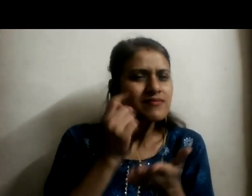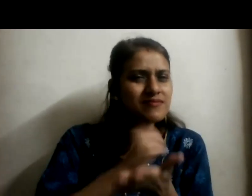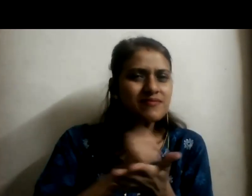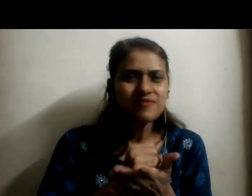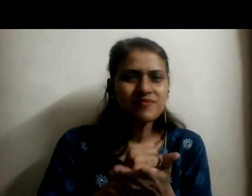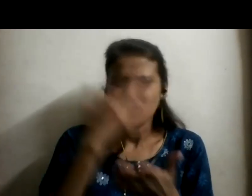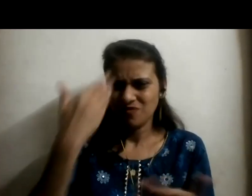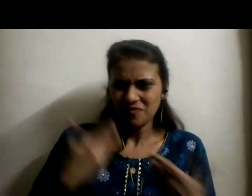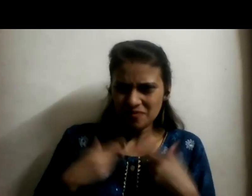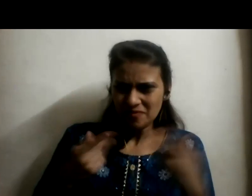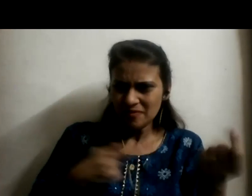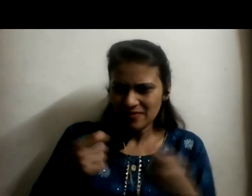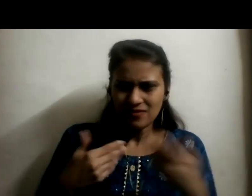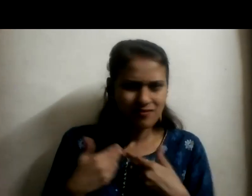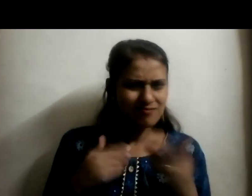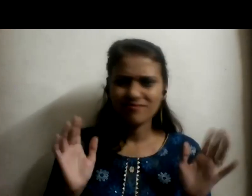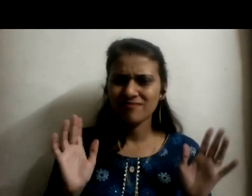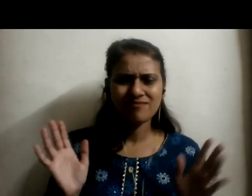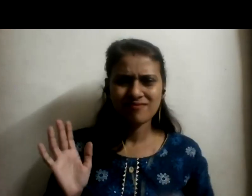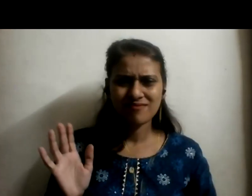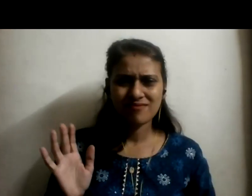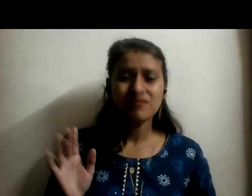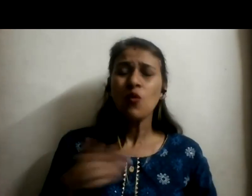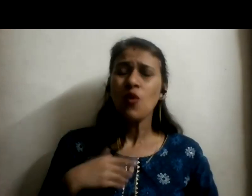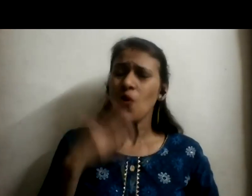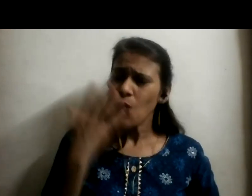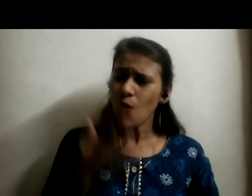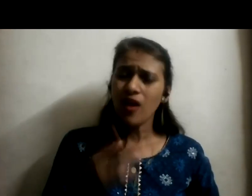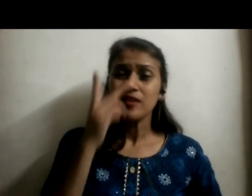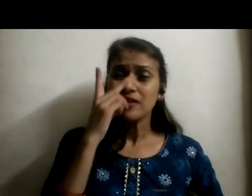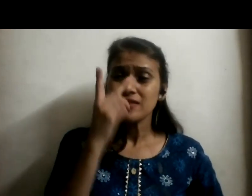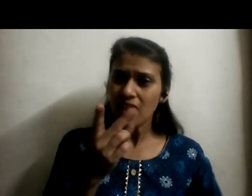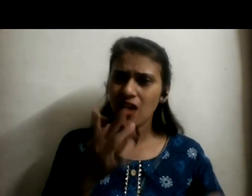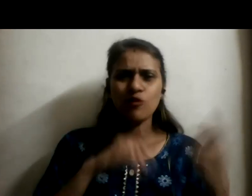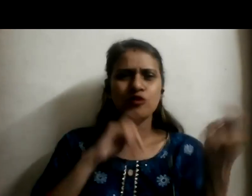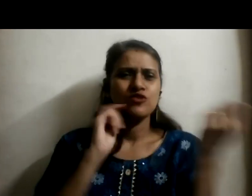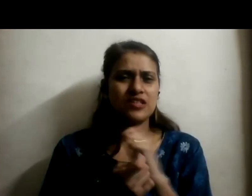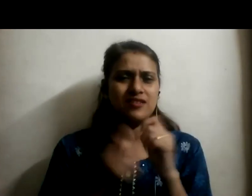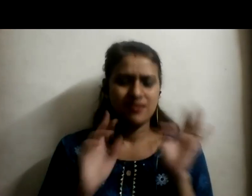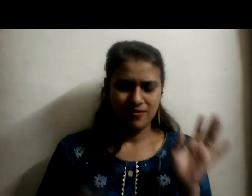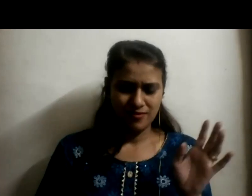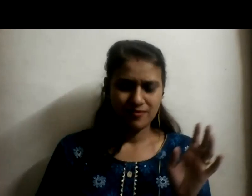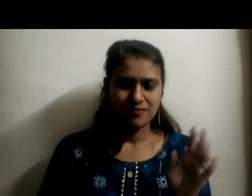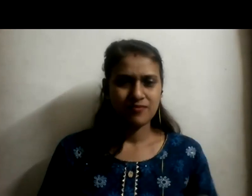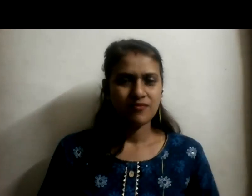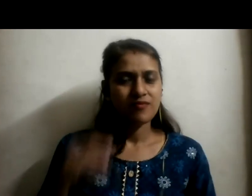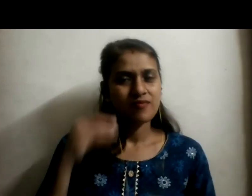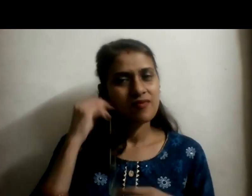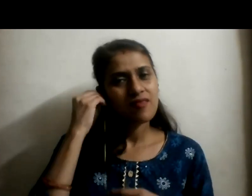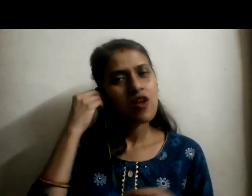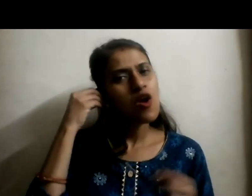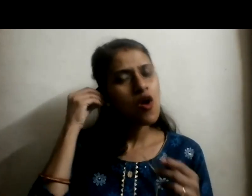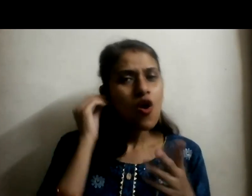नॉट फॉर माय बिजनेस, आई एम आस्किंग यू बी द चेंज इफ यू वांट टू सी, एंड ऑटोमेटिकली यू नो social